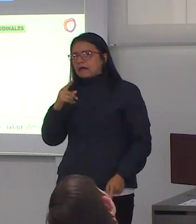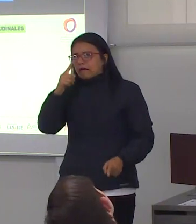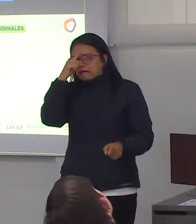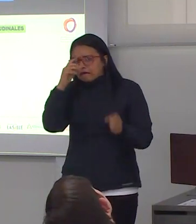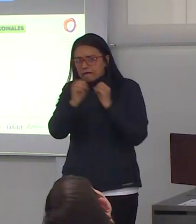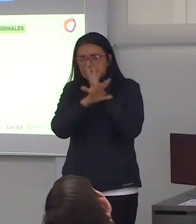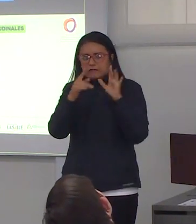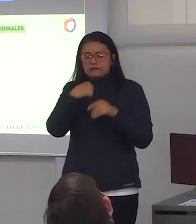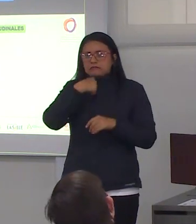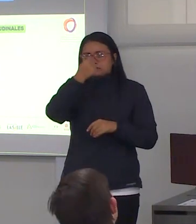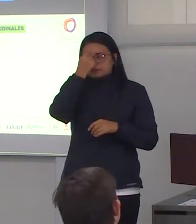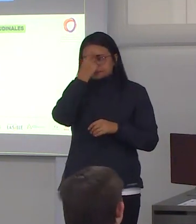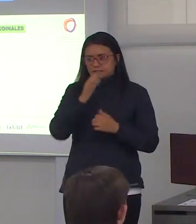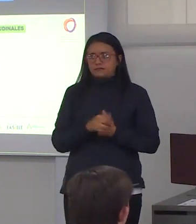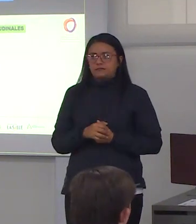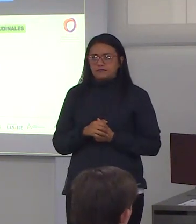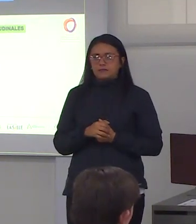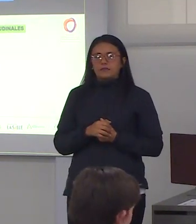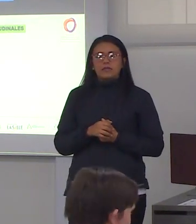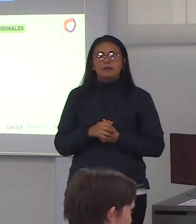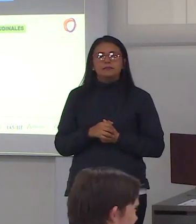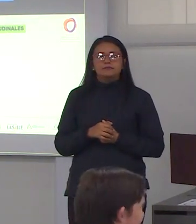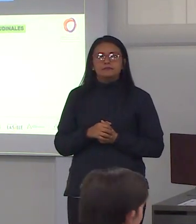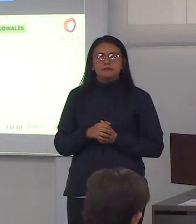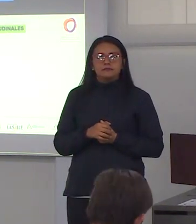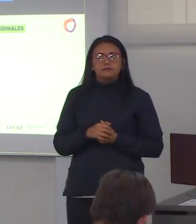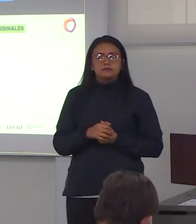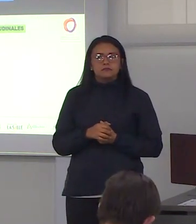imaginario ¿cierto? vemos los